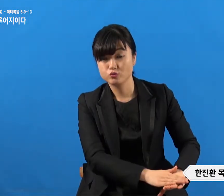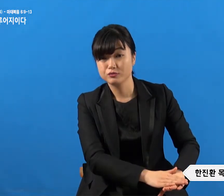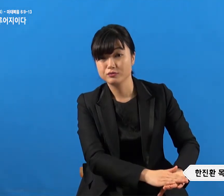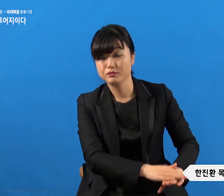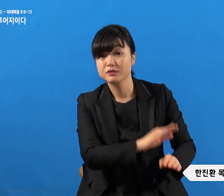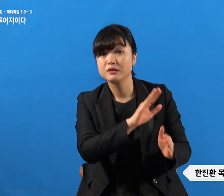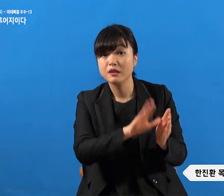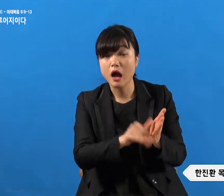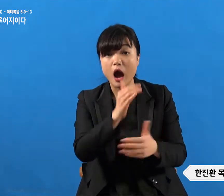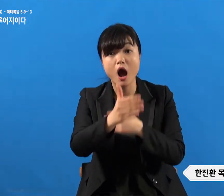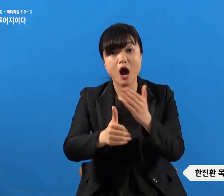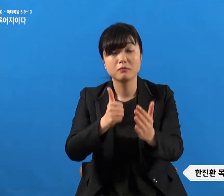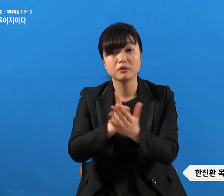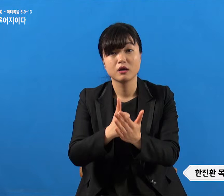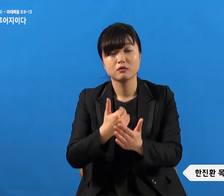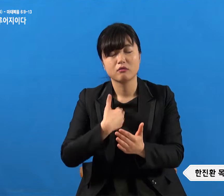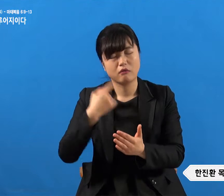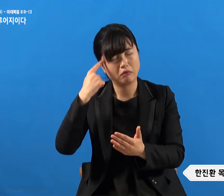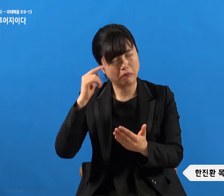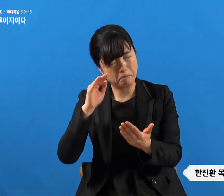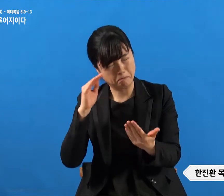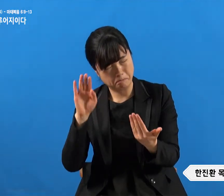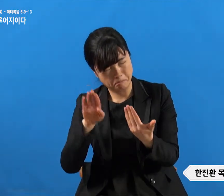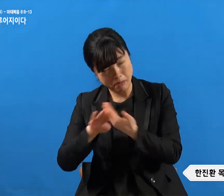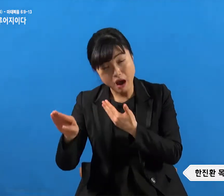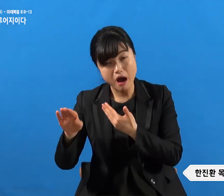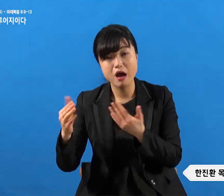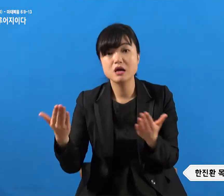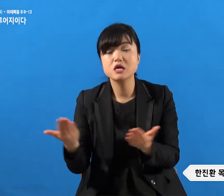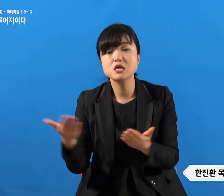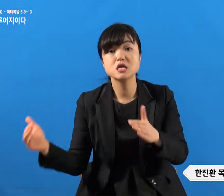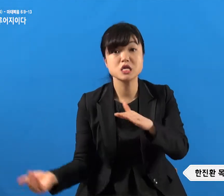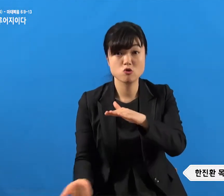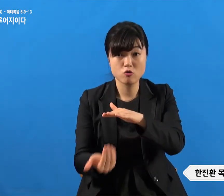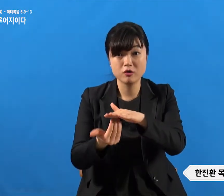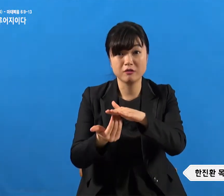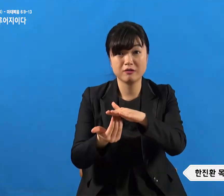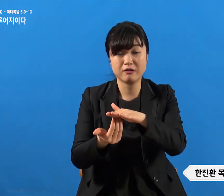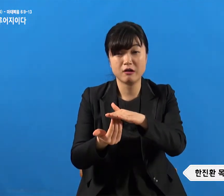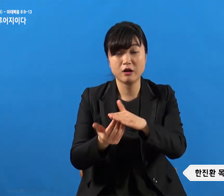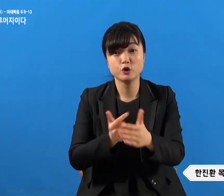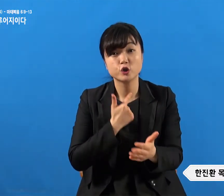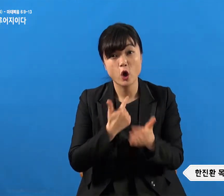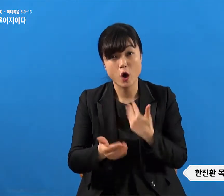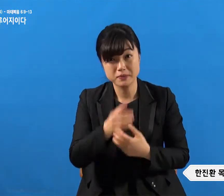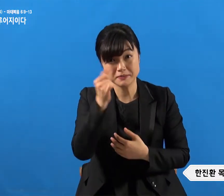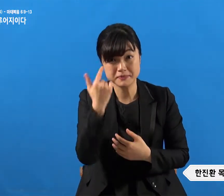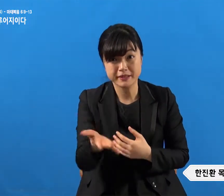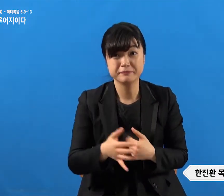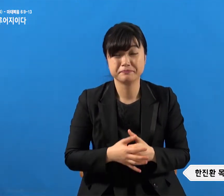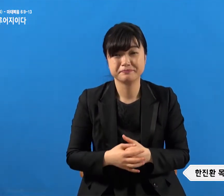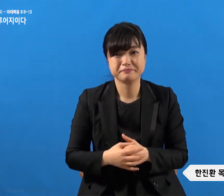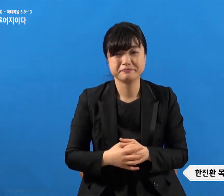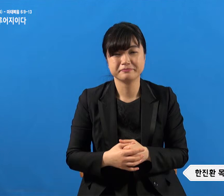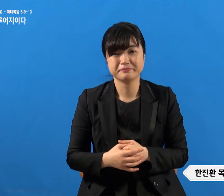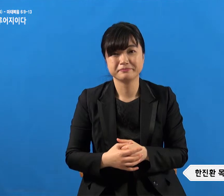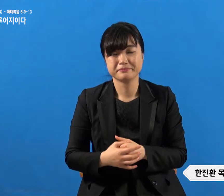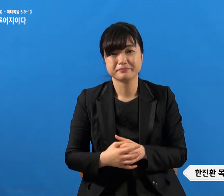내려놓으니까 하나님께서 내가 생각도 못한 놀라운 일을 이루시는 그런 것을 경험해 본 일이 없으십니까?